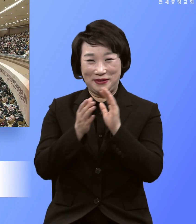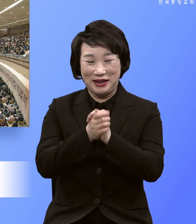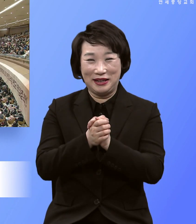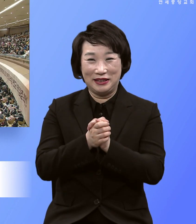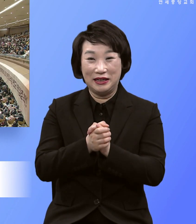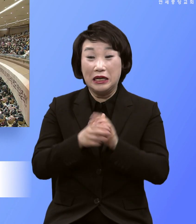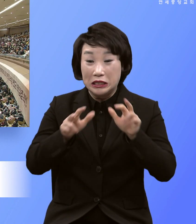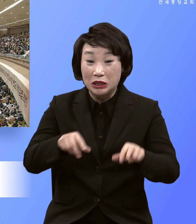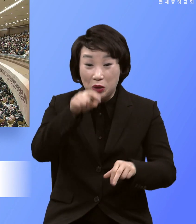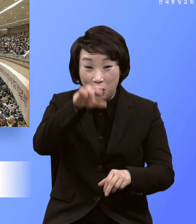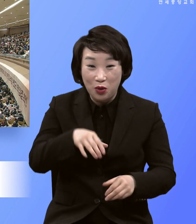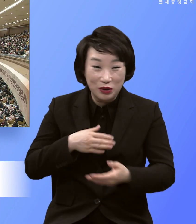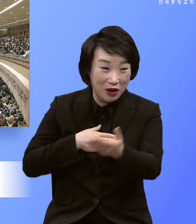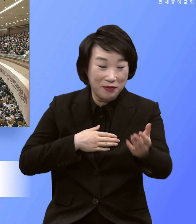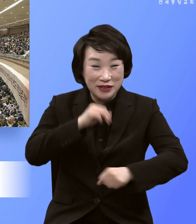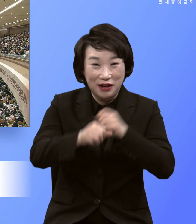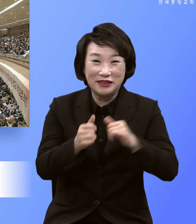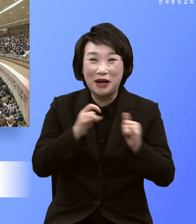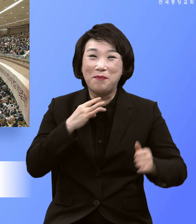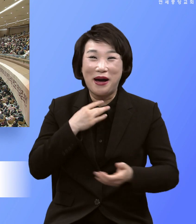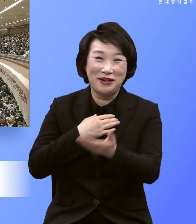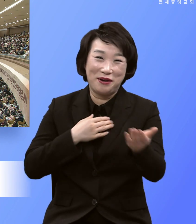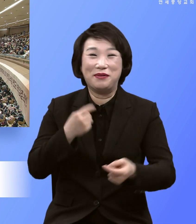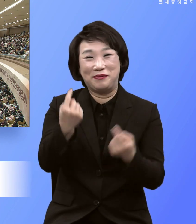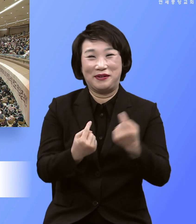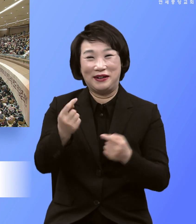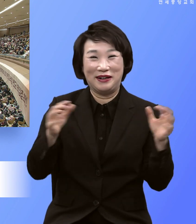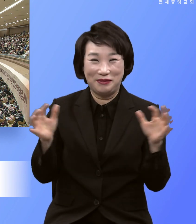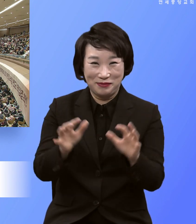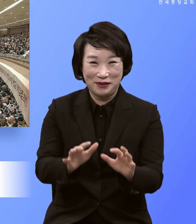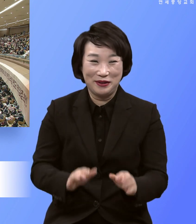지금 이곳에 자유한 사람들만 모였습니다.